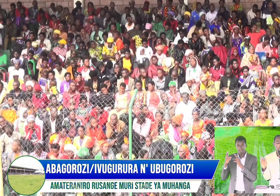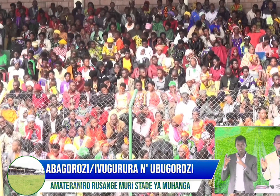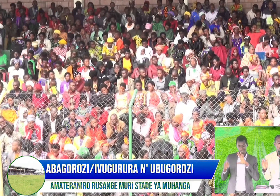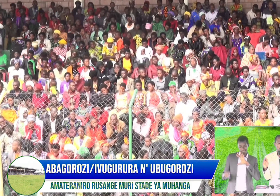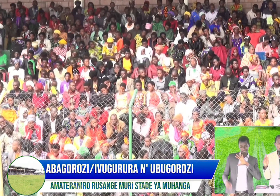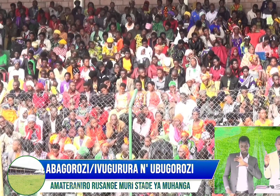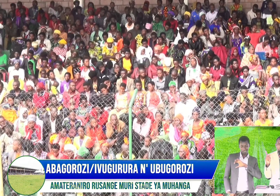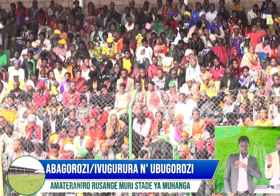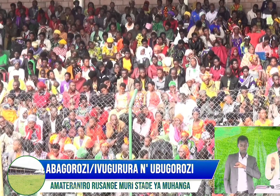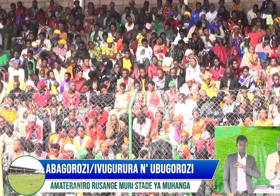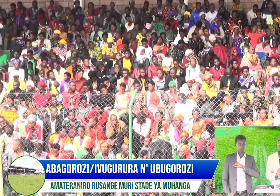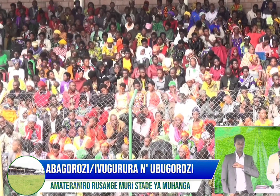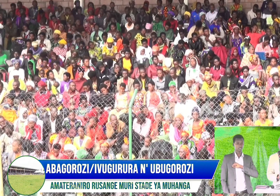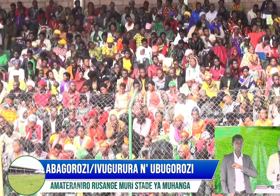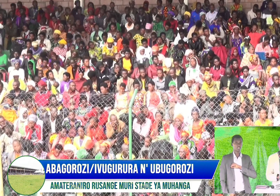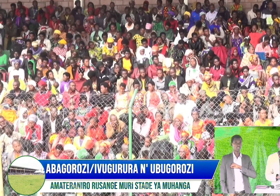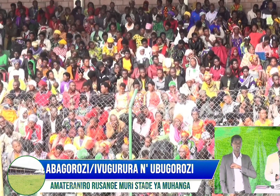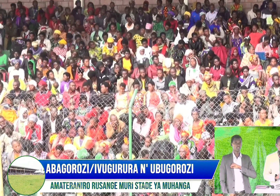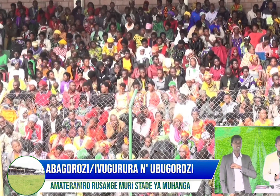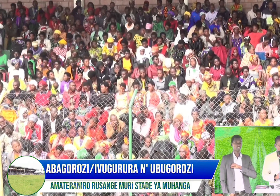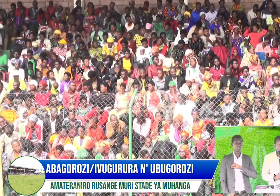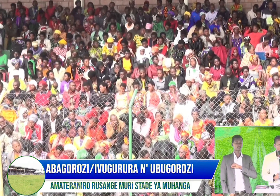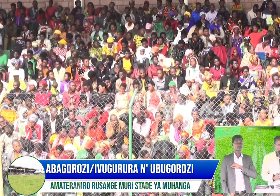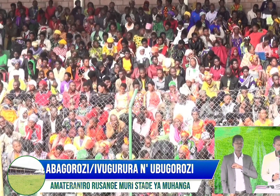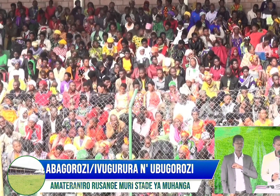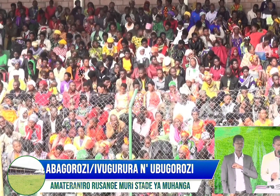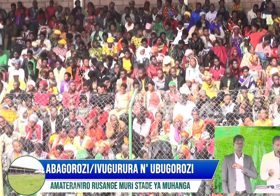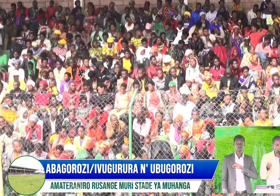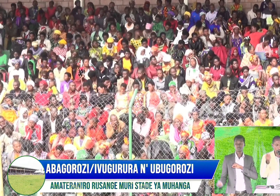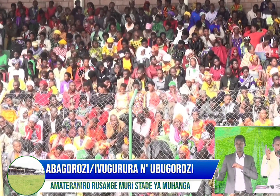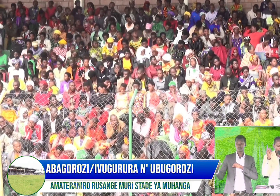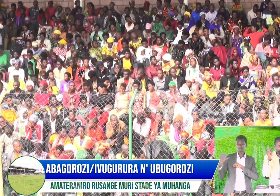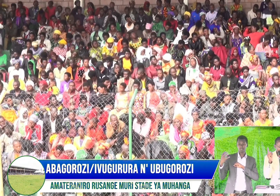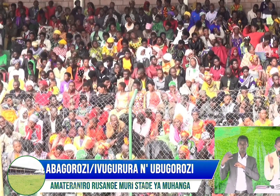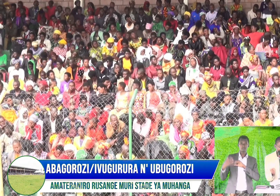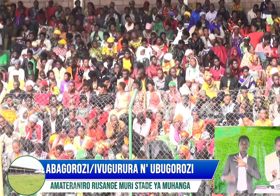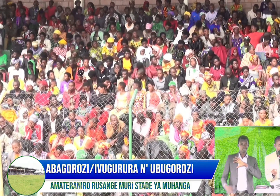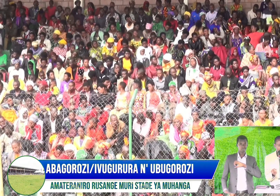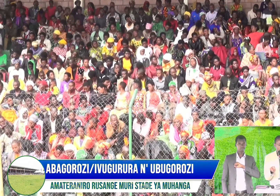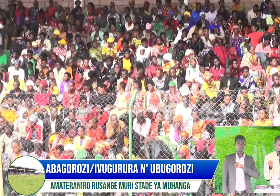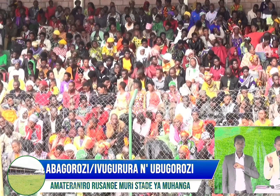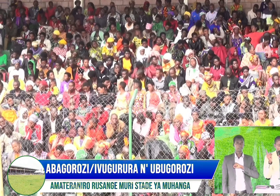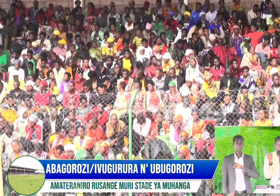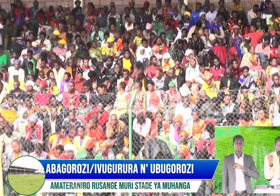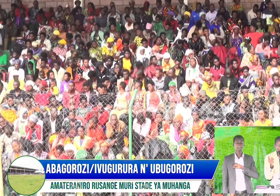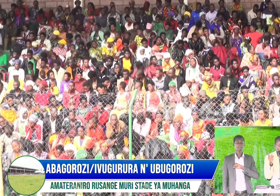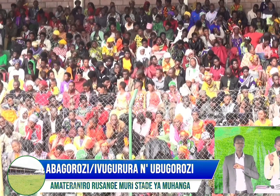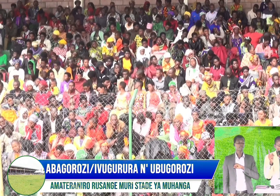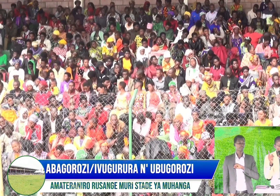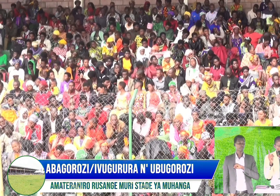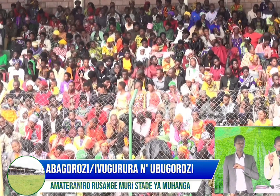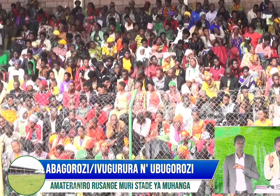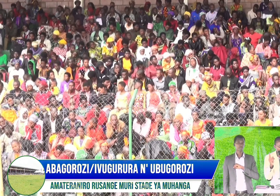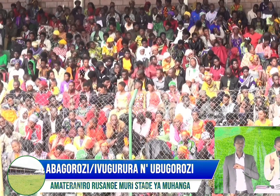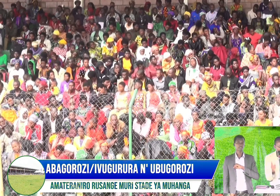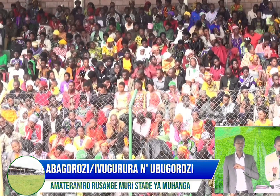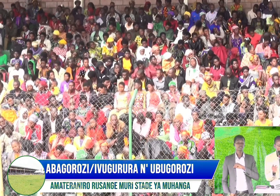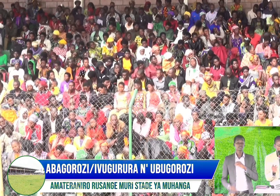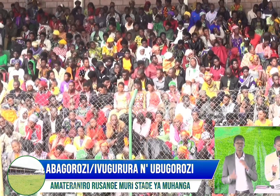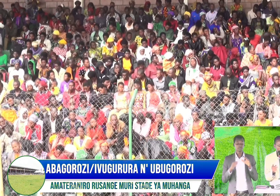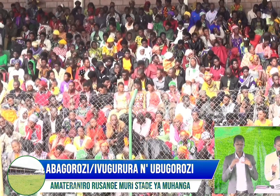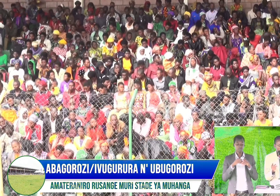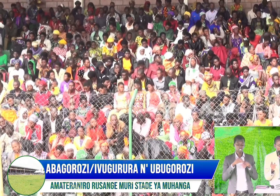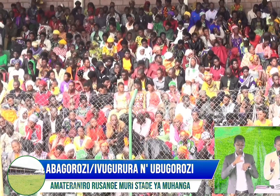bagusukaho impamvu ndaza kuyivuga hepfo haranditse hati muri buri torero no muri buri tsinda